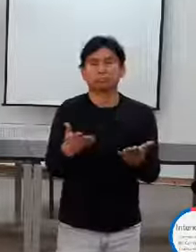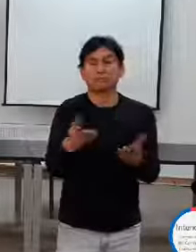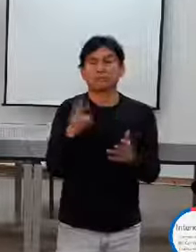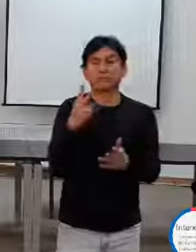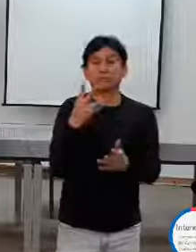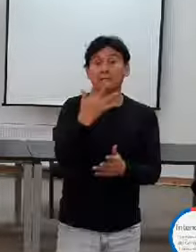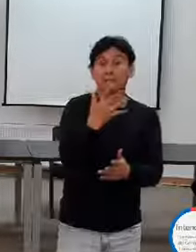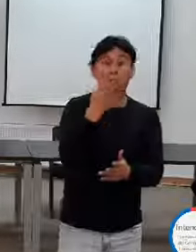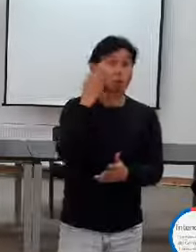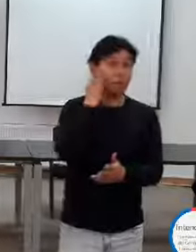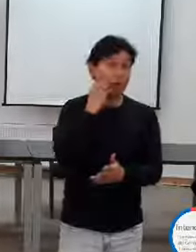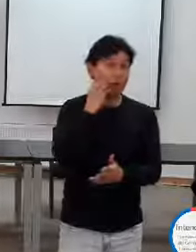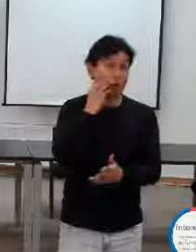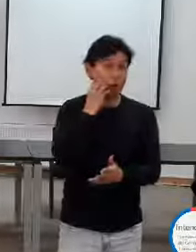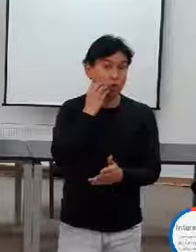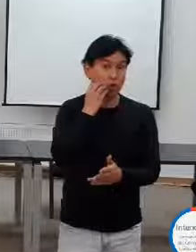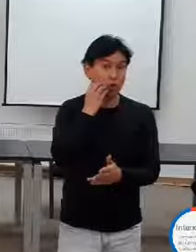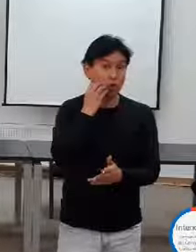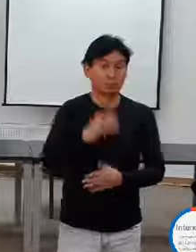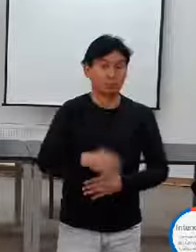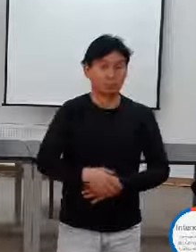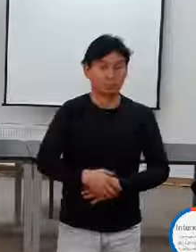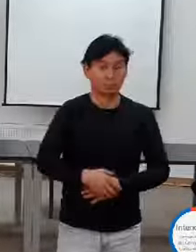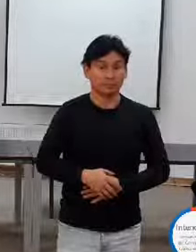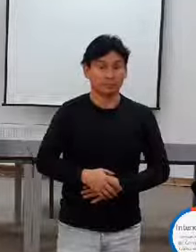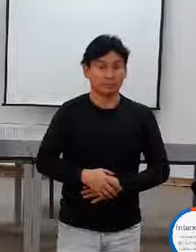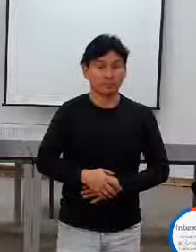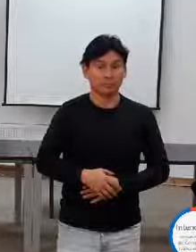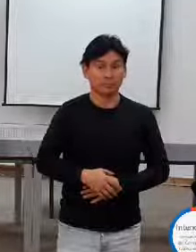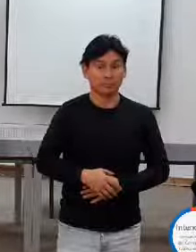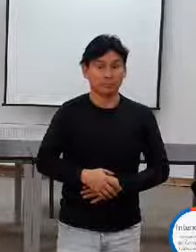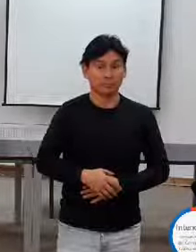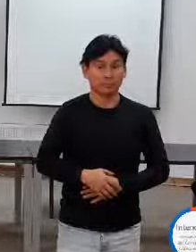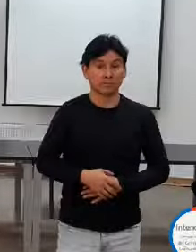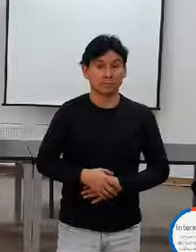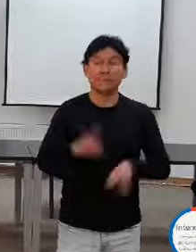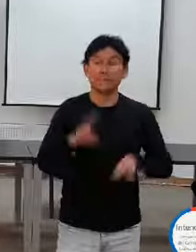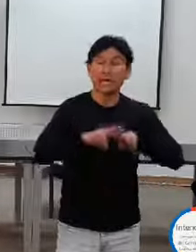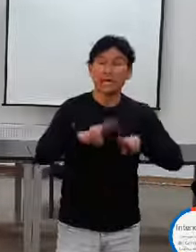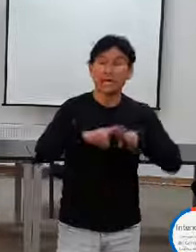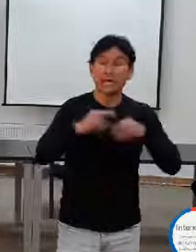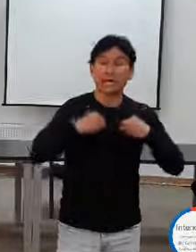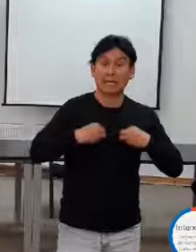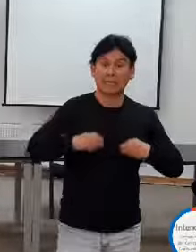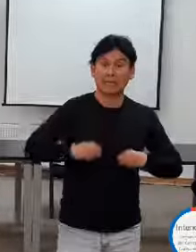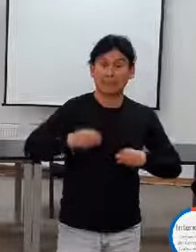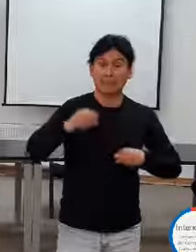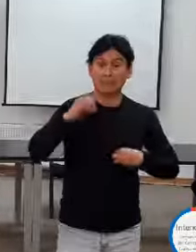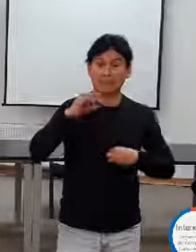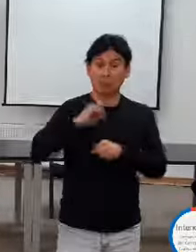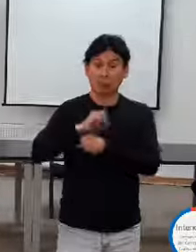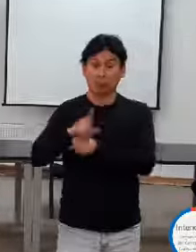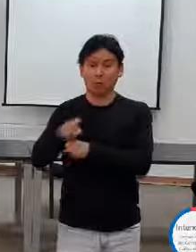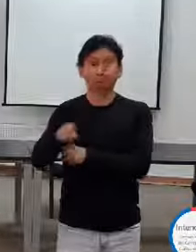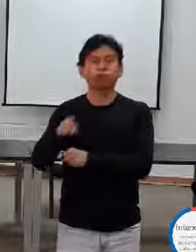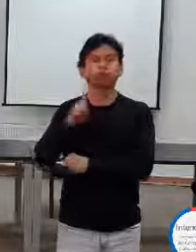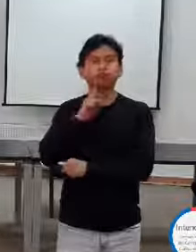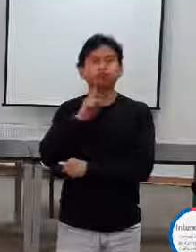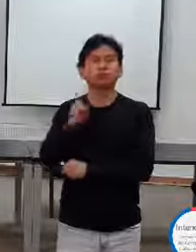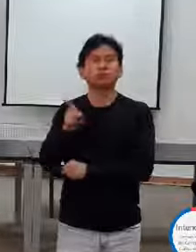25 del presente mes se hace el examen para COVID-19, obteniendo el